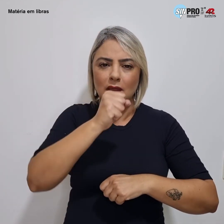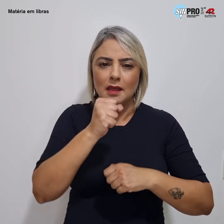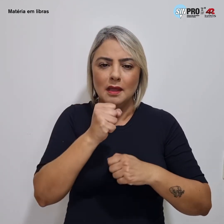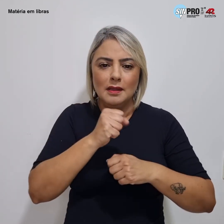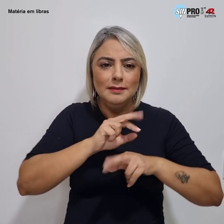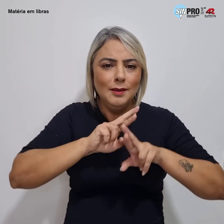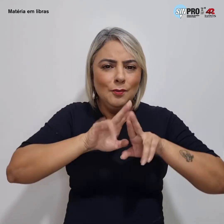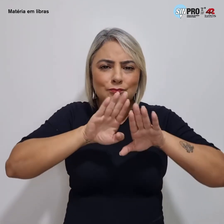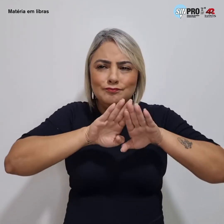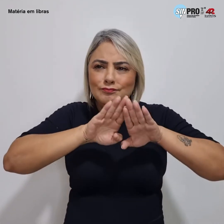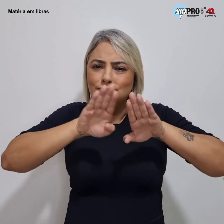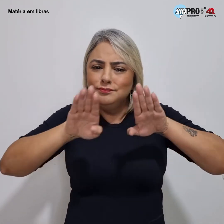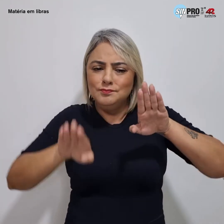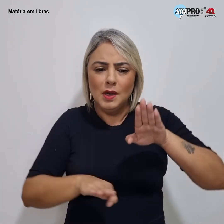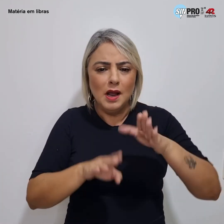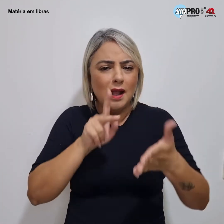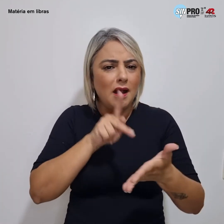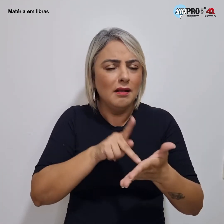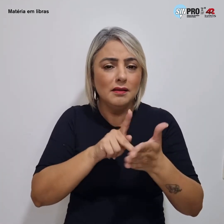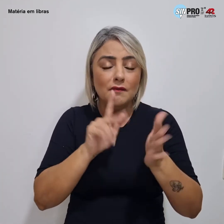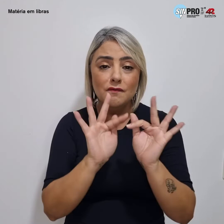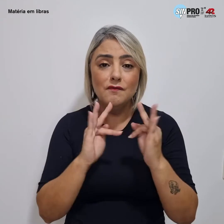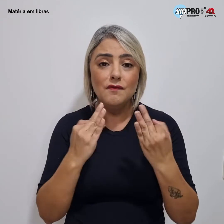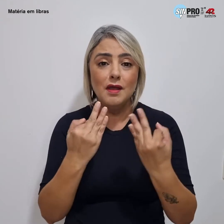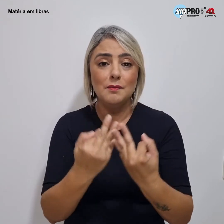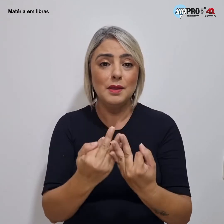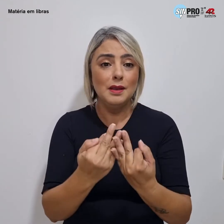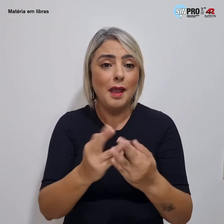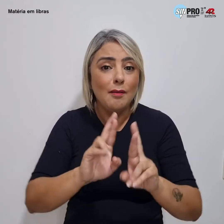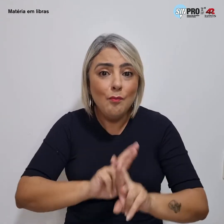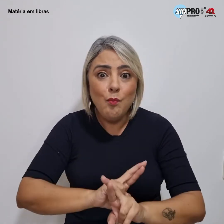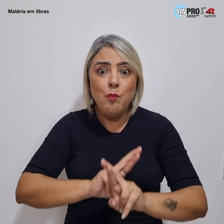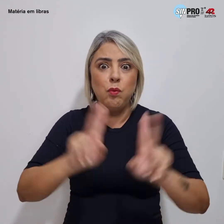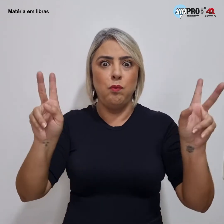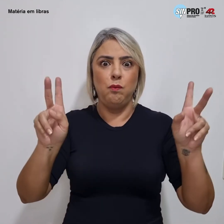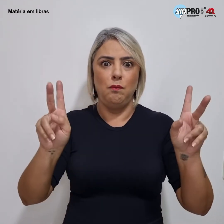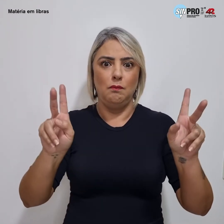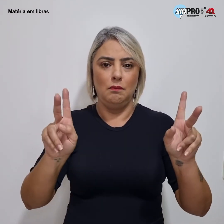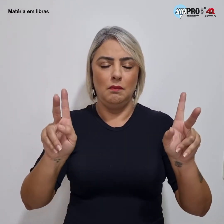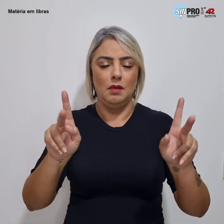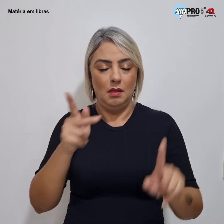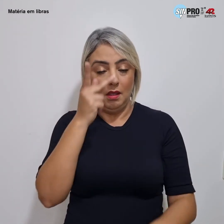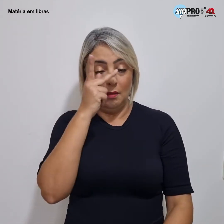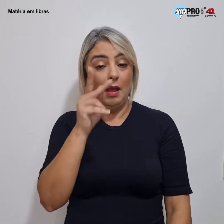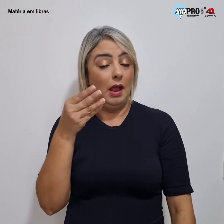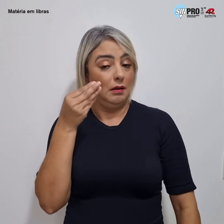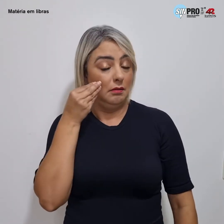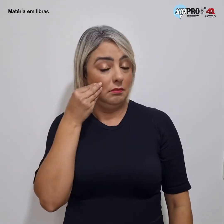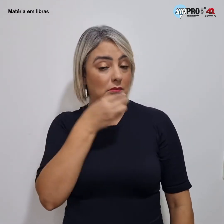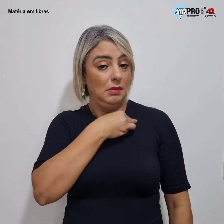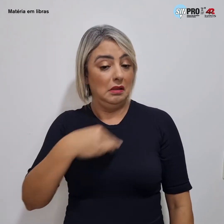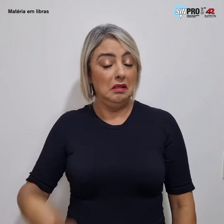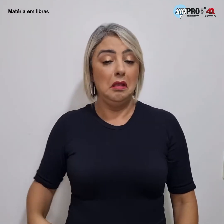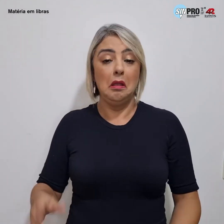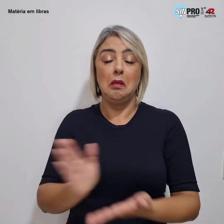aprendizado tão dispares e realidades familiares ainda mais distintas. Para ele,